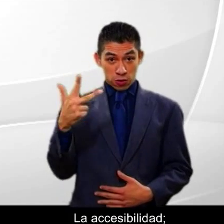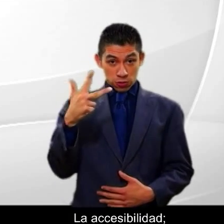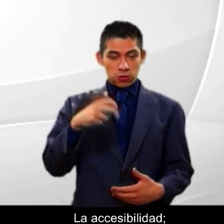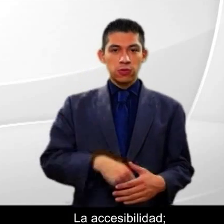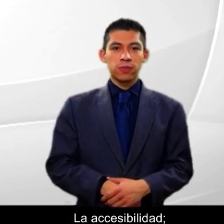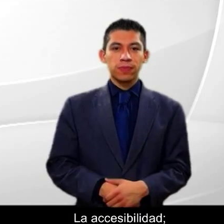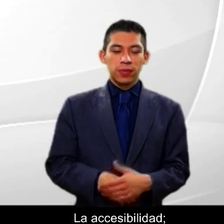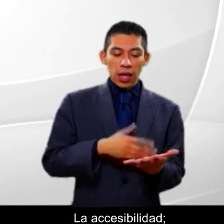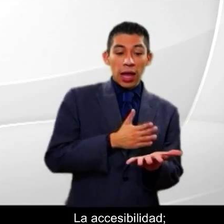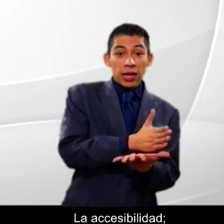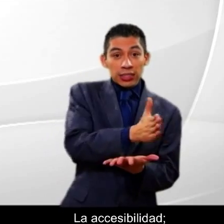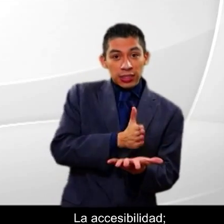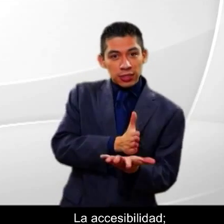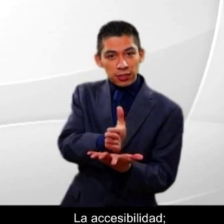8. La accesibilidad